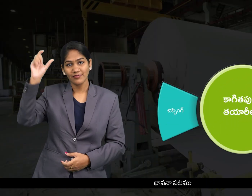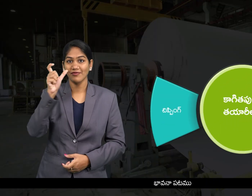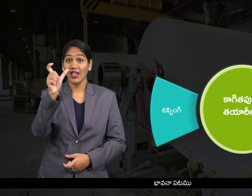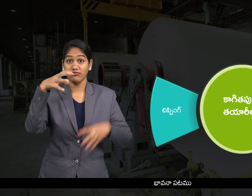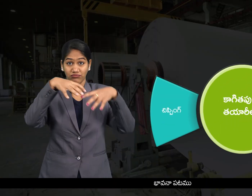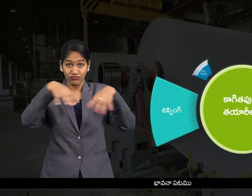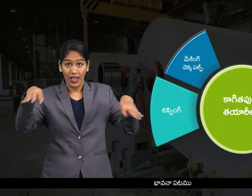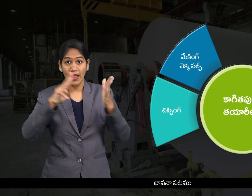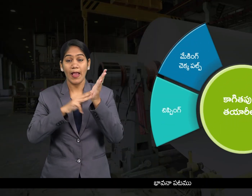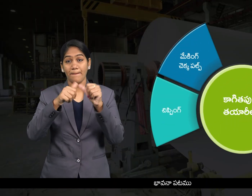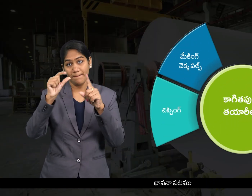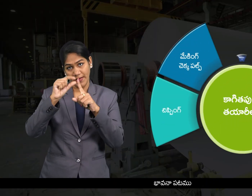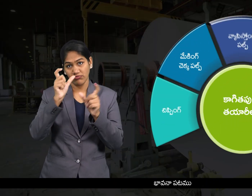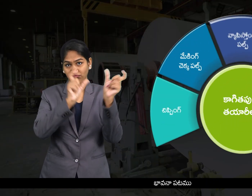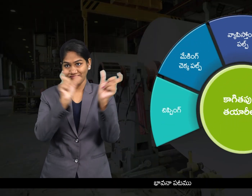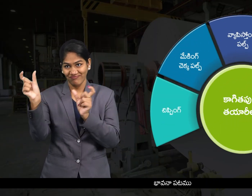భావనాపటం